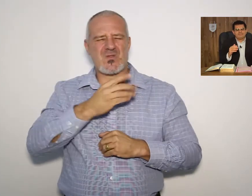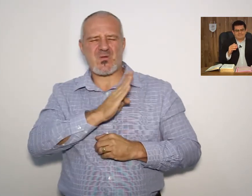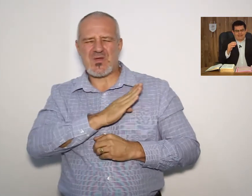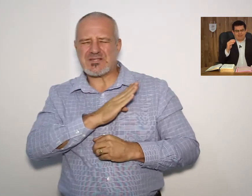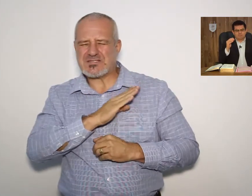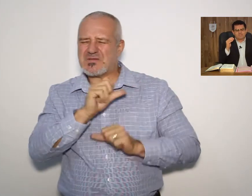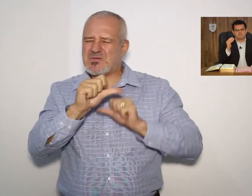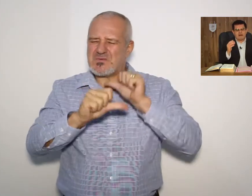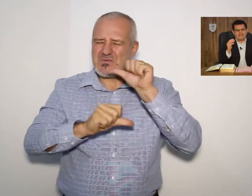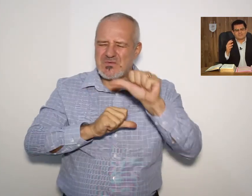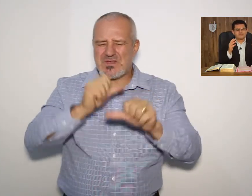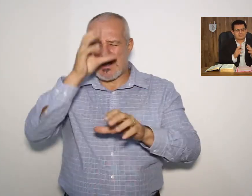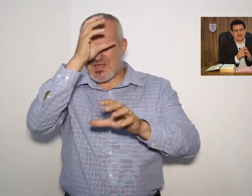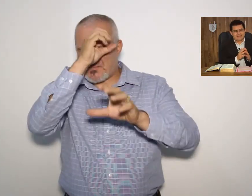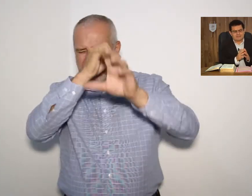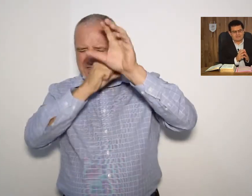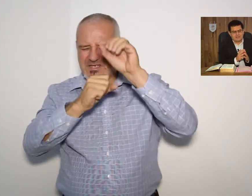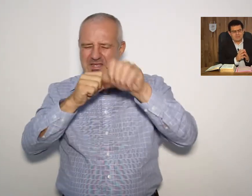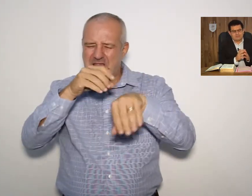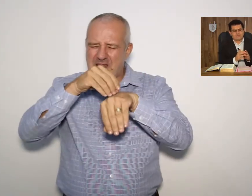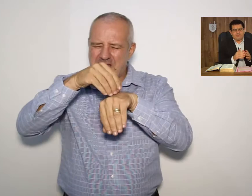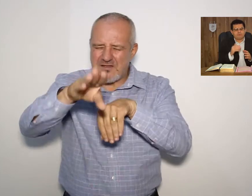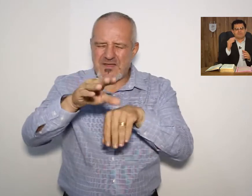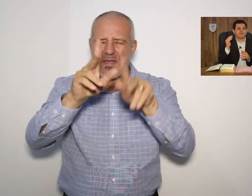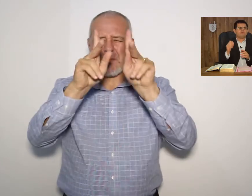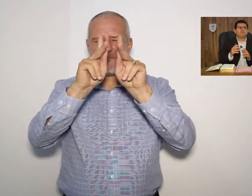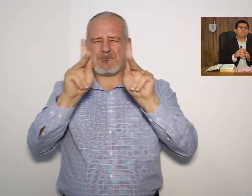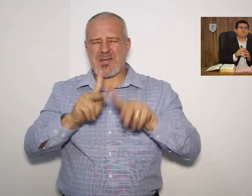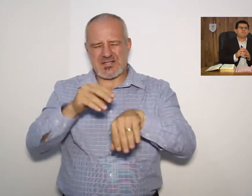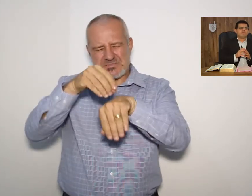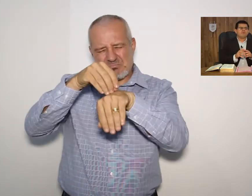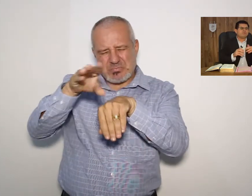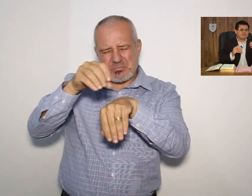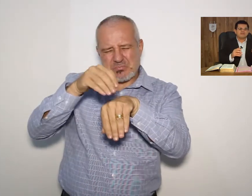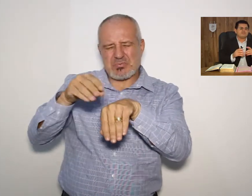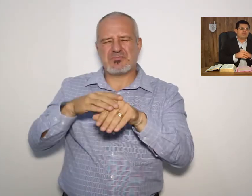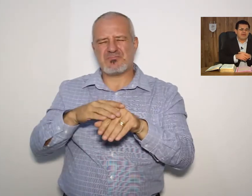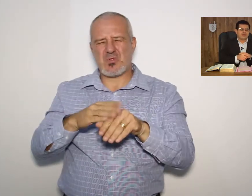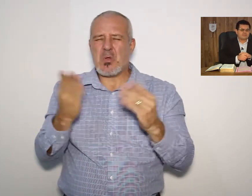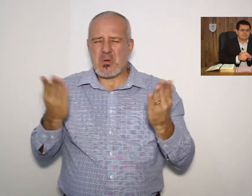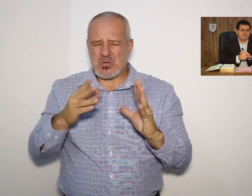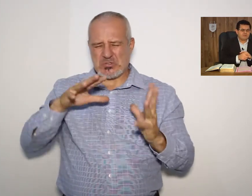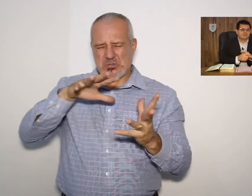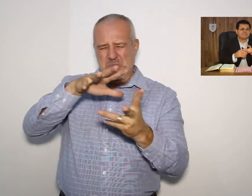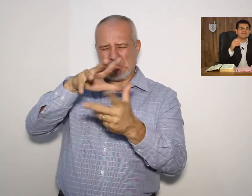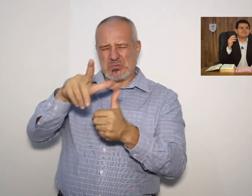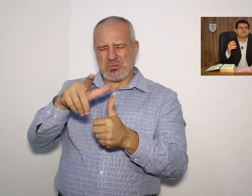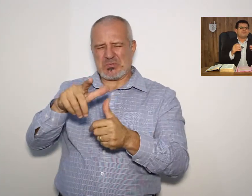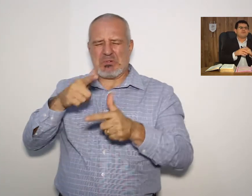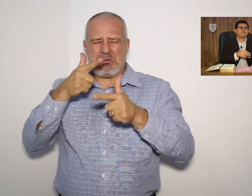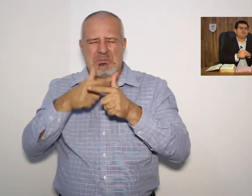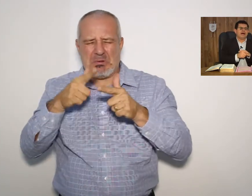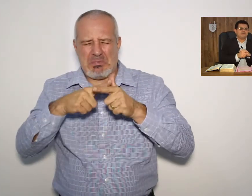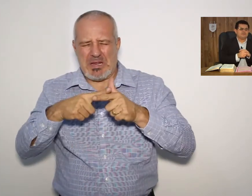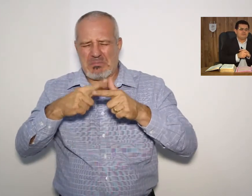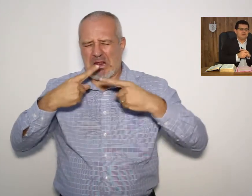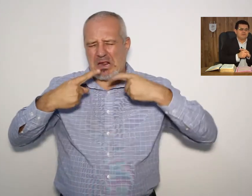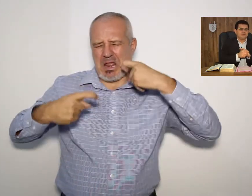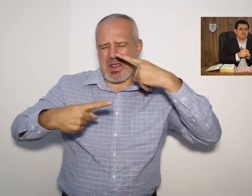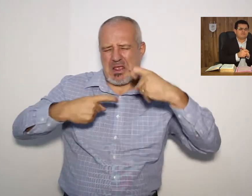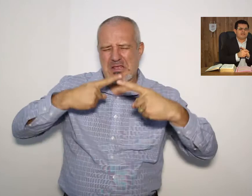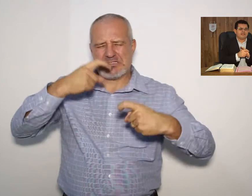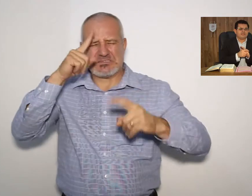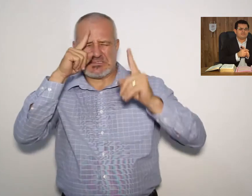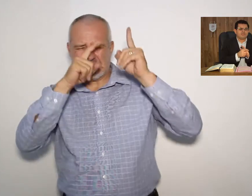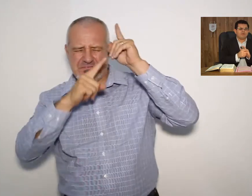a ministrarmos paz nos lares. Nós vivemos em um mundo com tantas guerras, com tantas dificuldades,